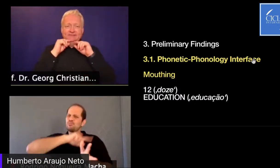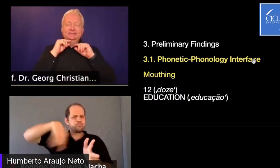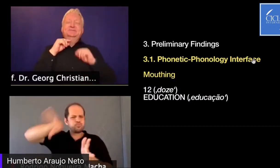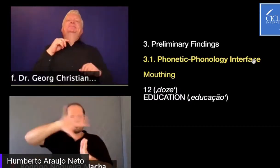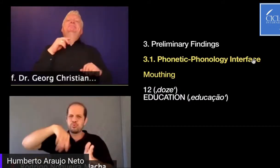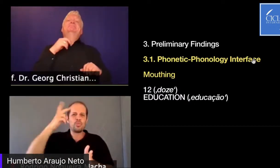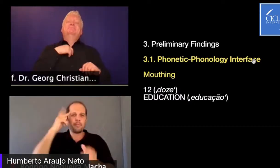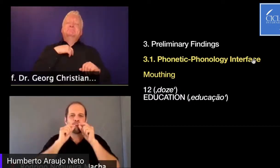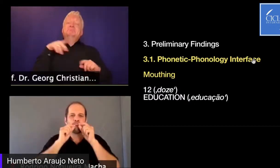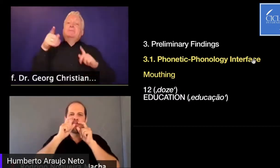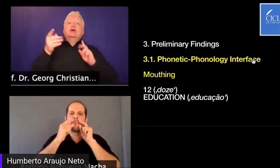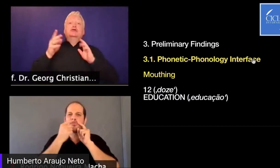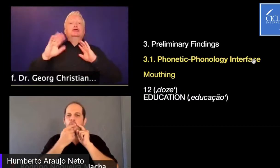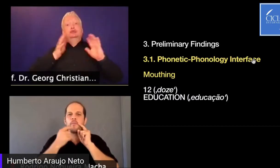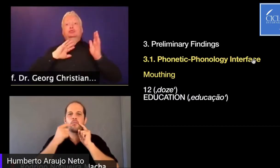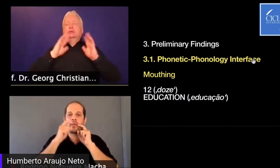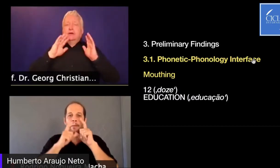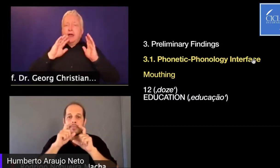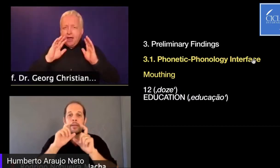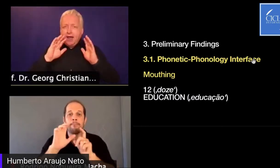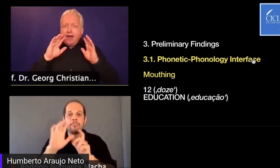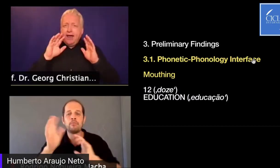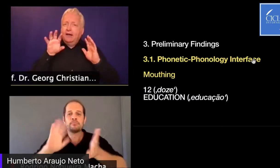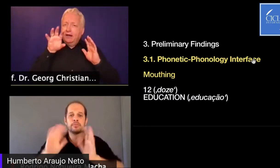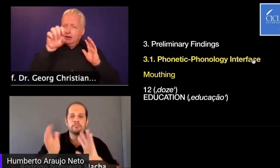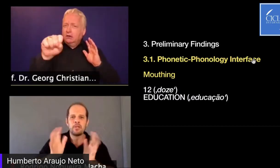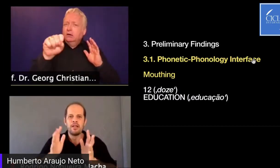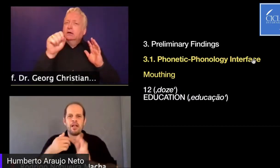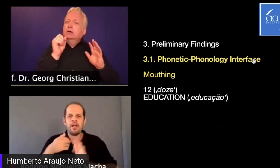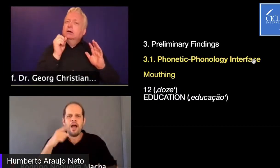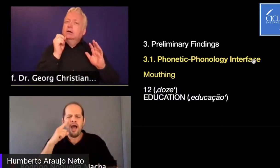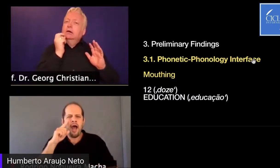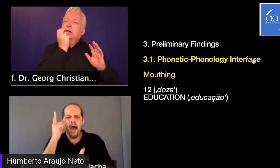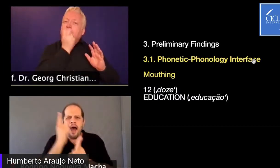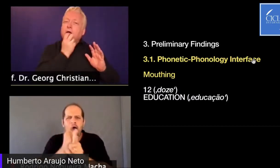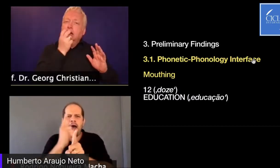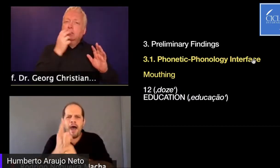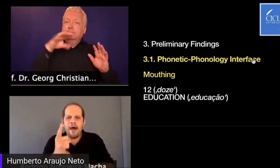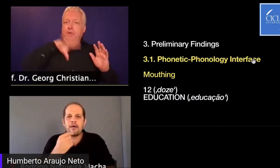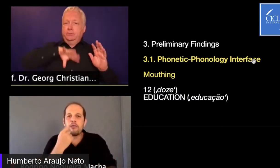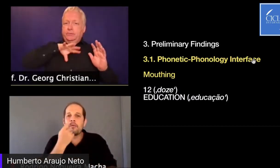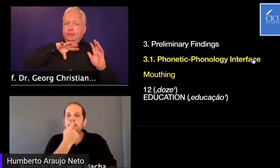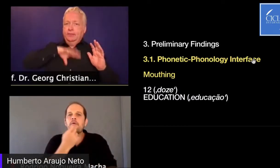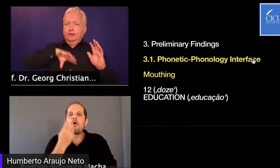desse mouthing, que é basicamente uma gesticulação